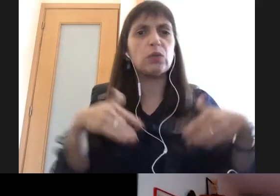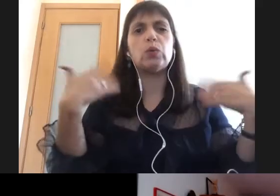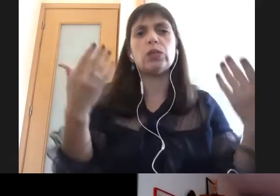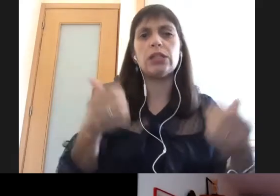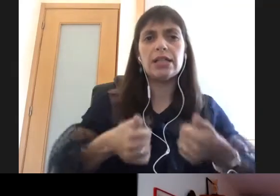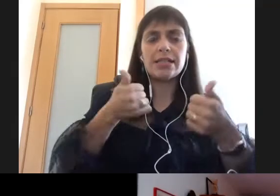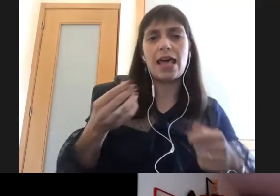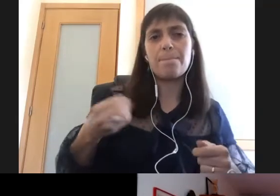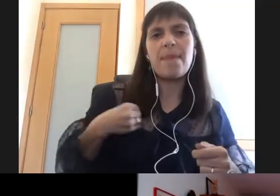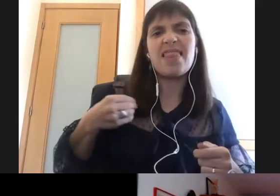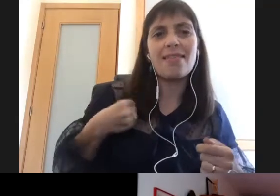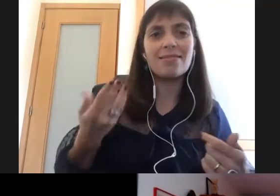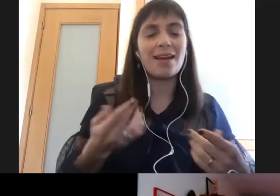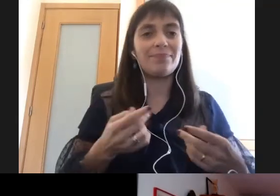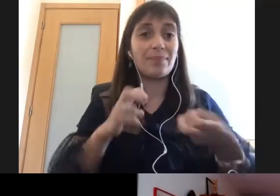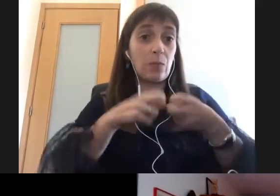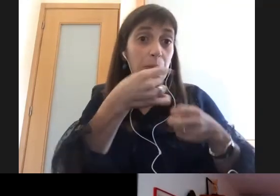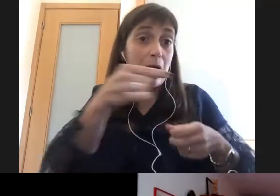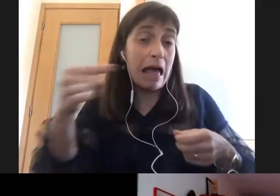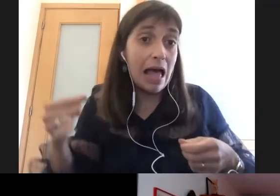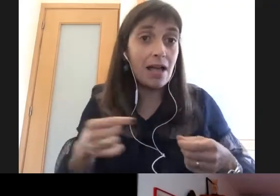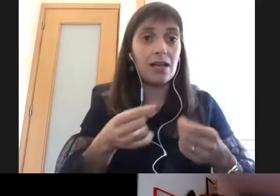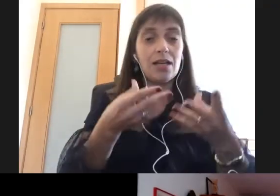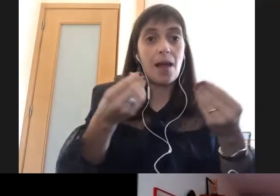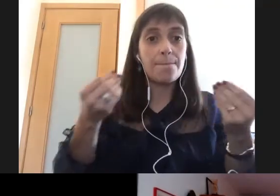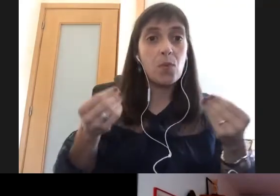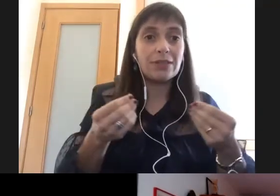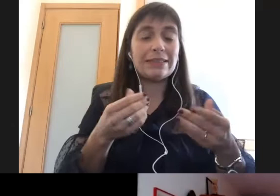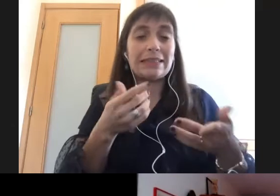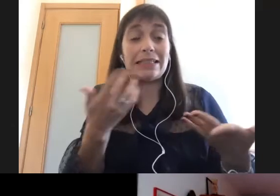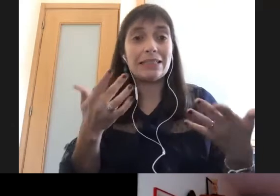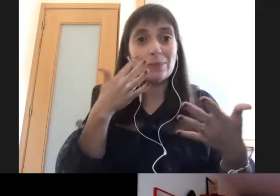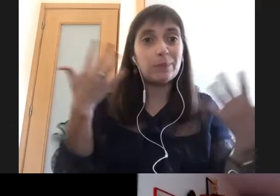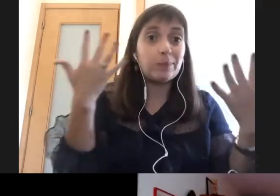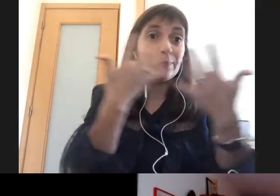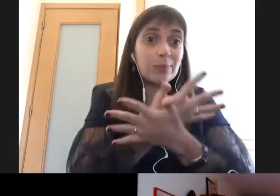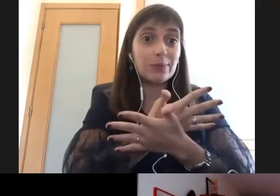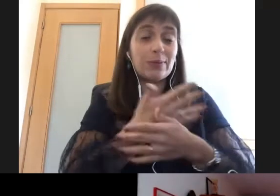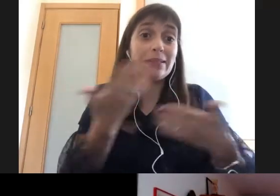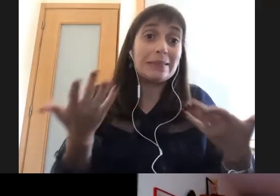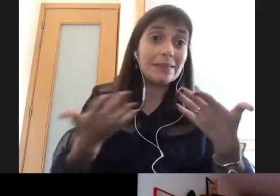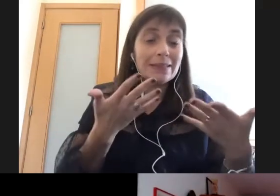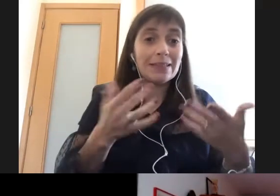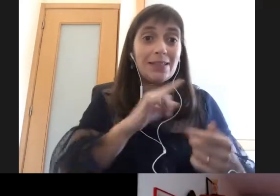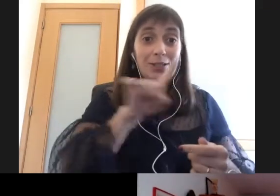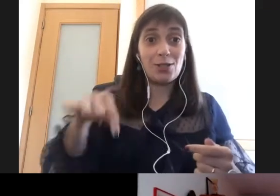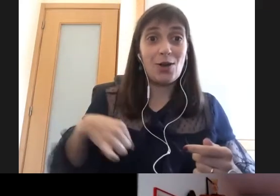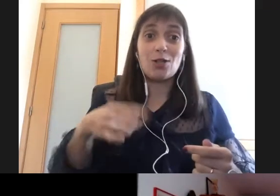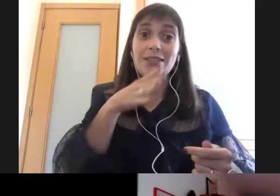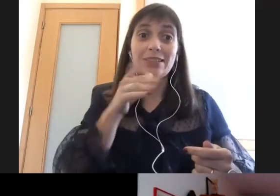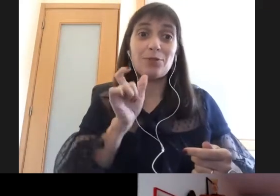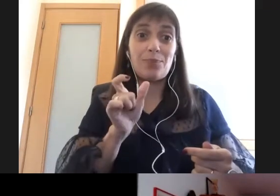malemolente, com muita ginga, para usar o termo que a gente importou